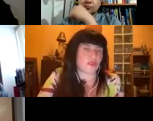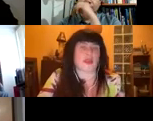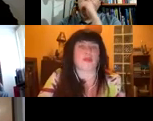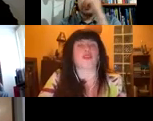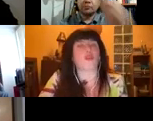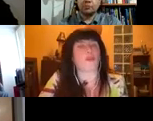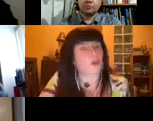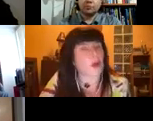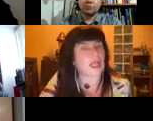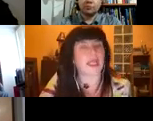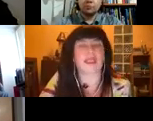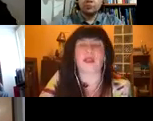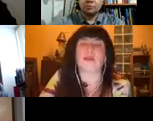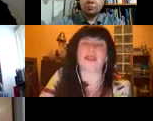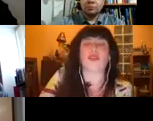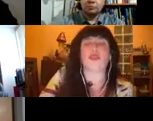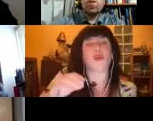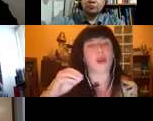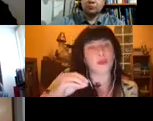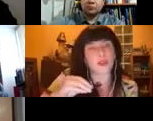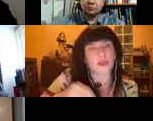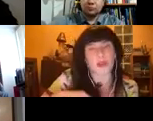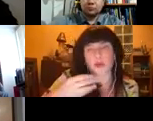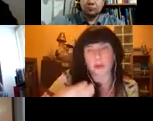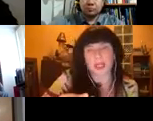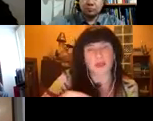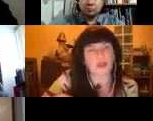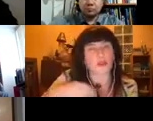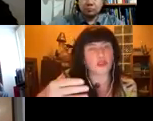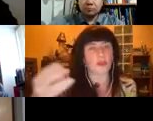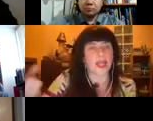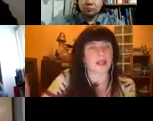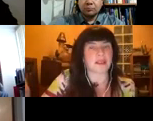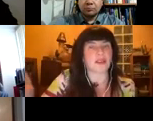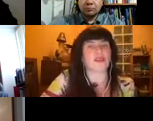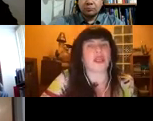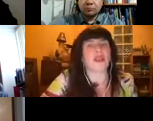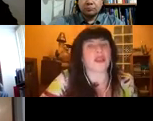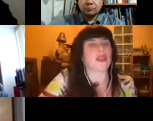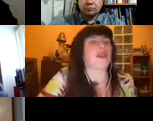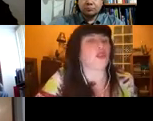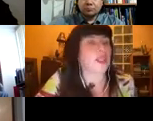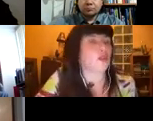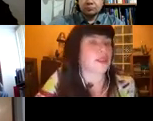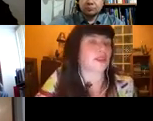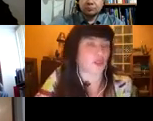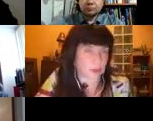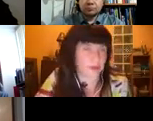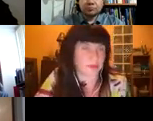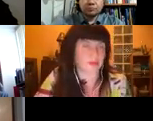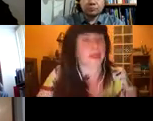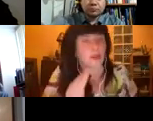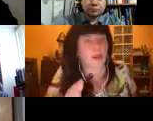proceso, obviamente estos manuales y del espacio como posición y movimiento son mucho más léxicos que los de